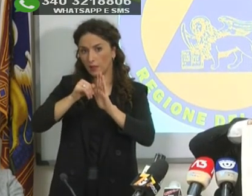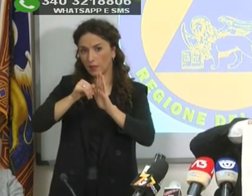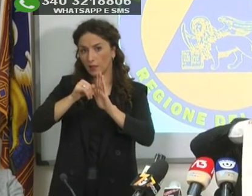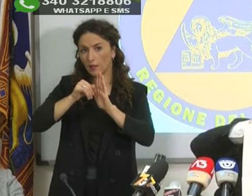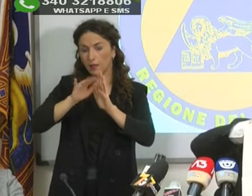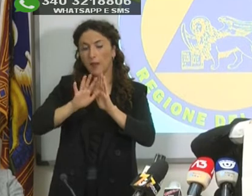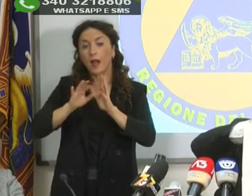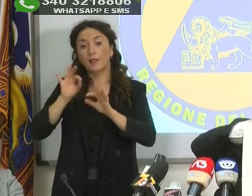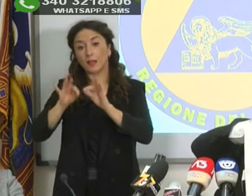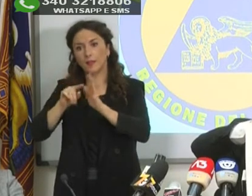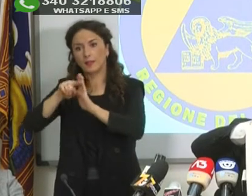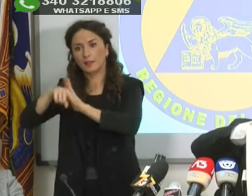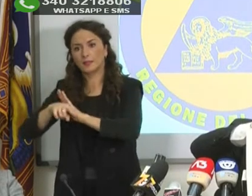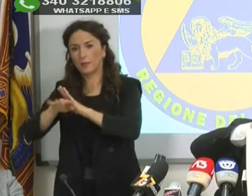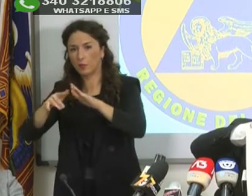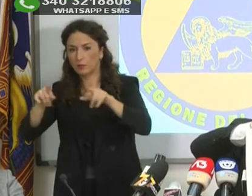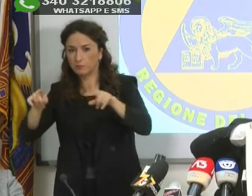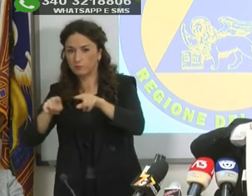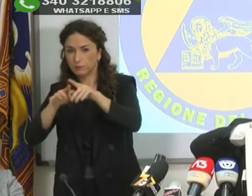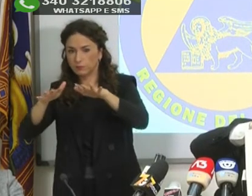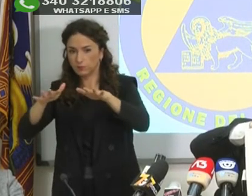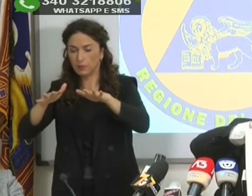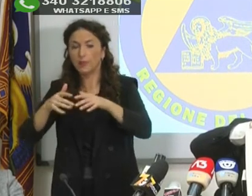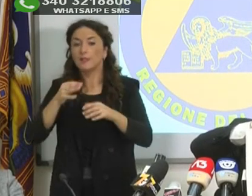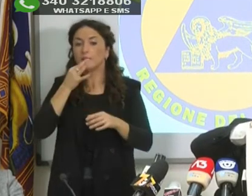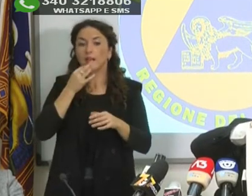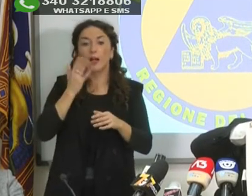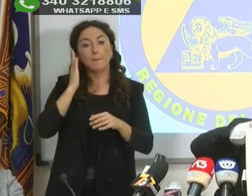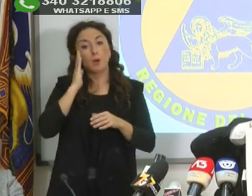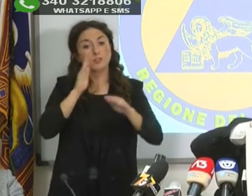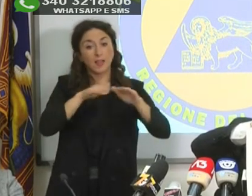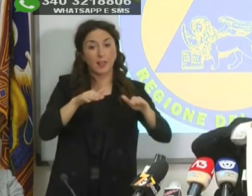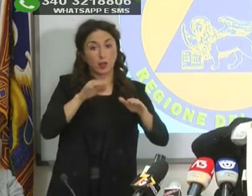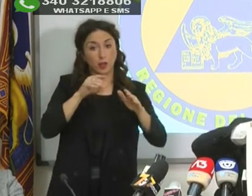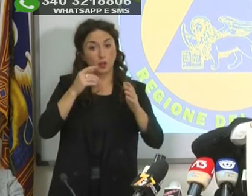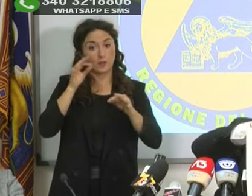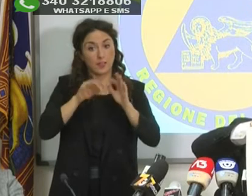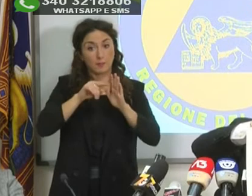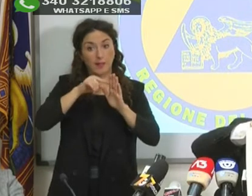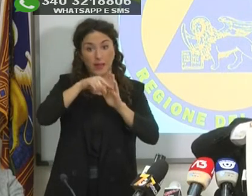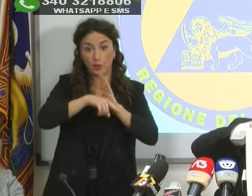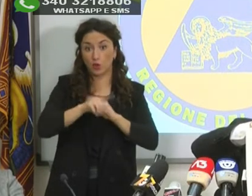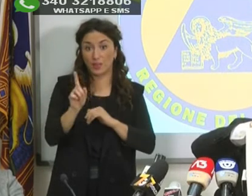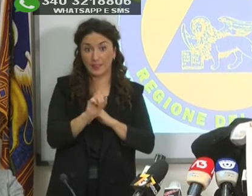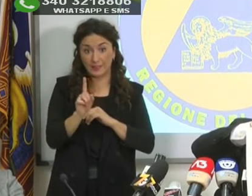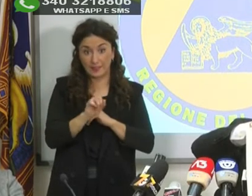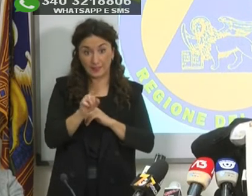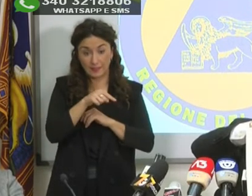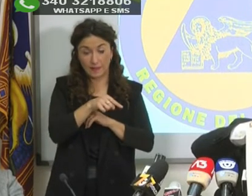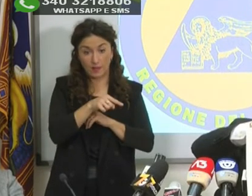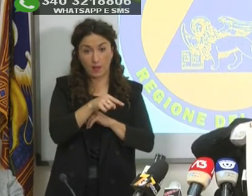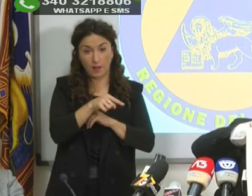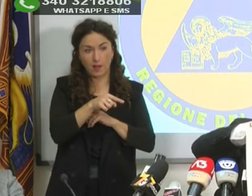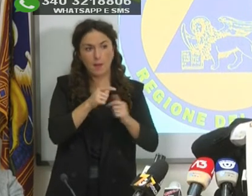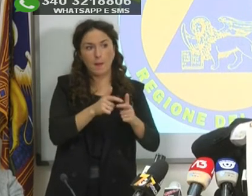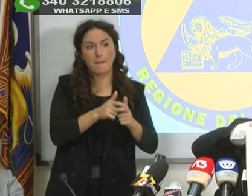nel caso della terapia intensiva. Quindi i posti letto in terapia non intensiva crescono